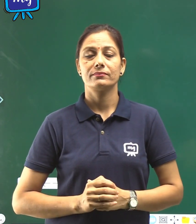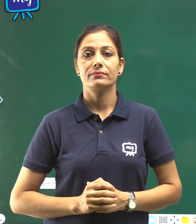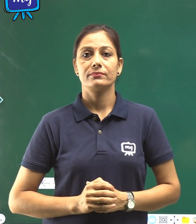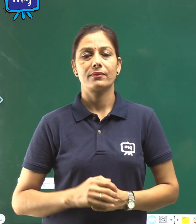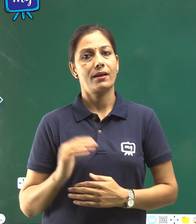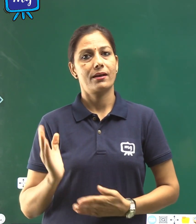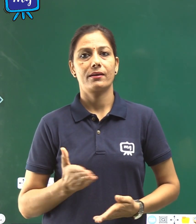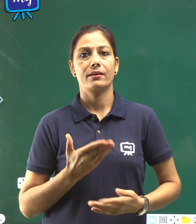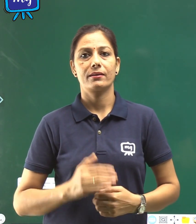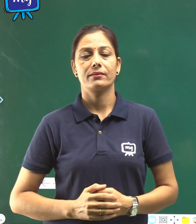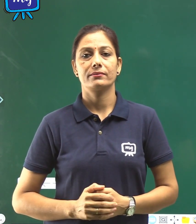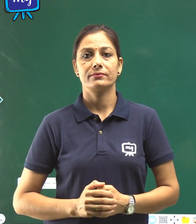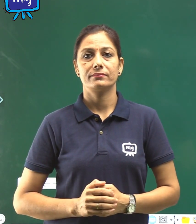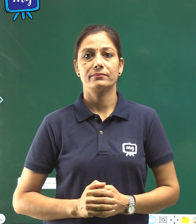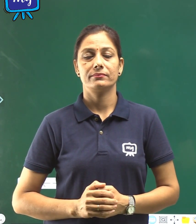आ गए हैं।